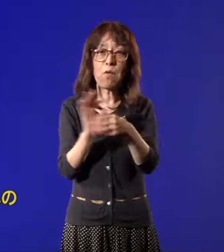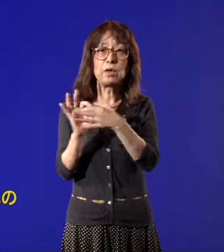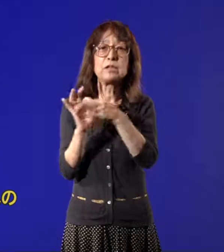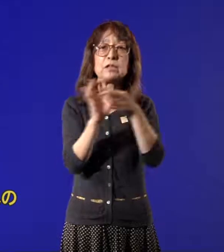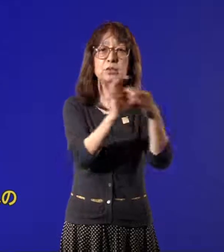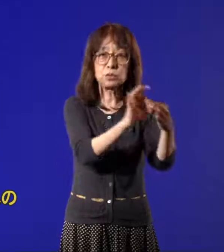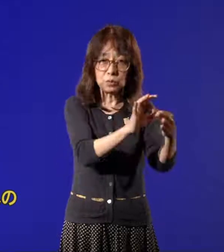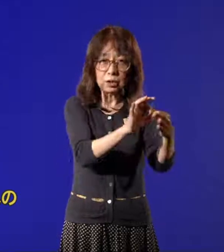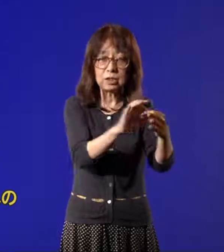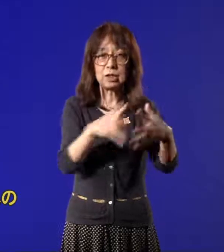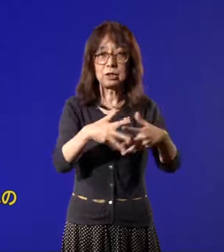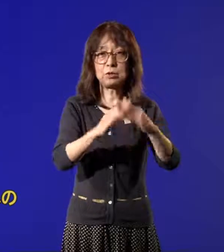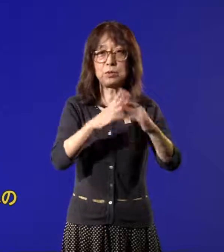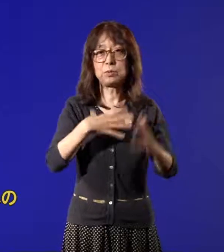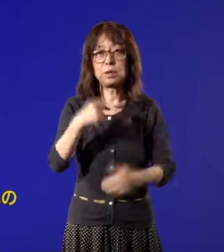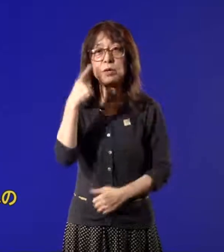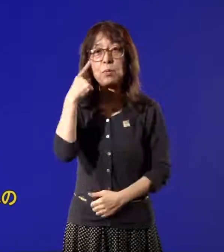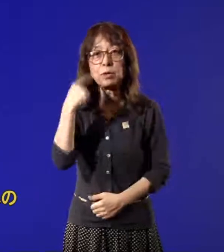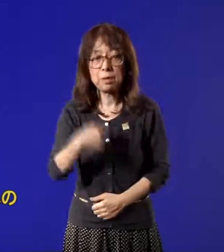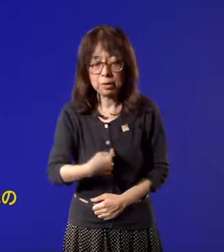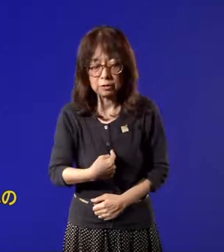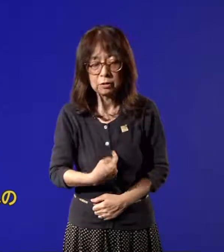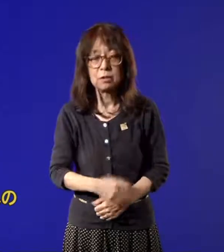でいきたいなというふうに思っています。